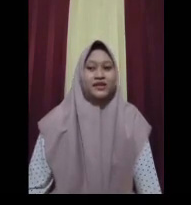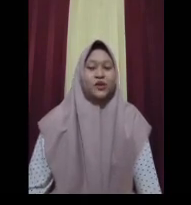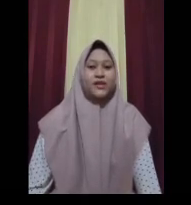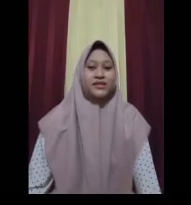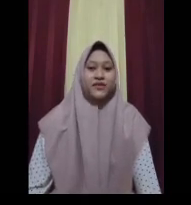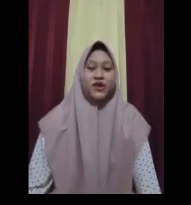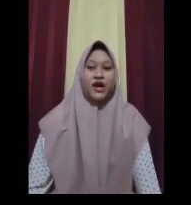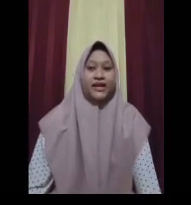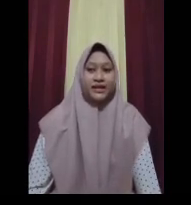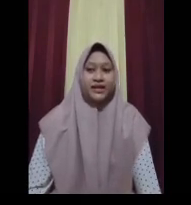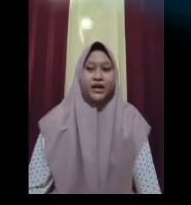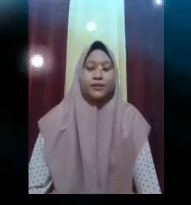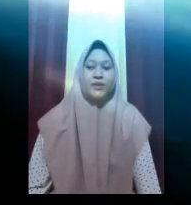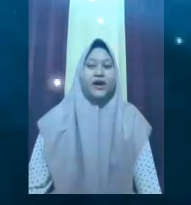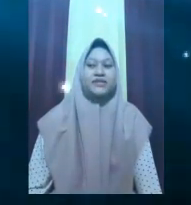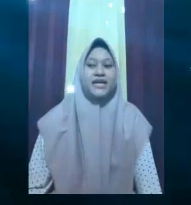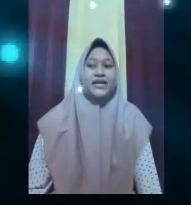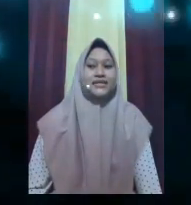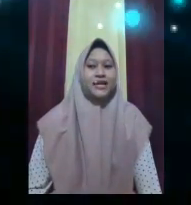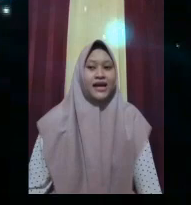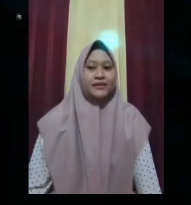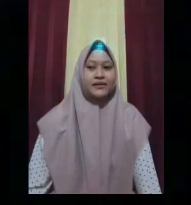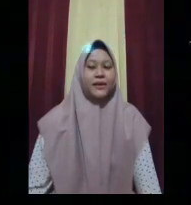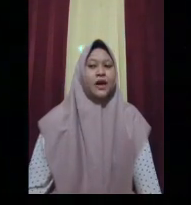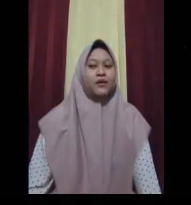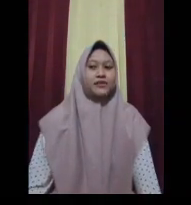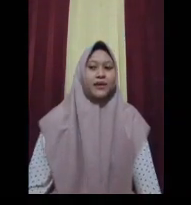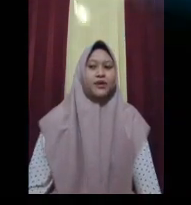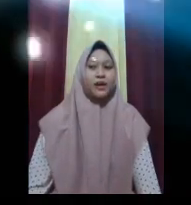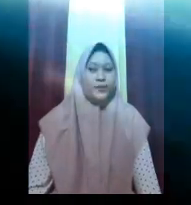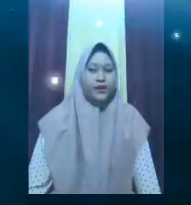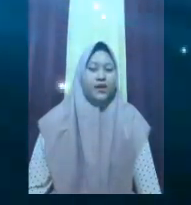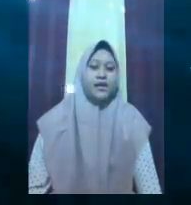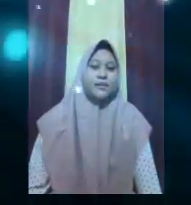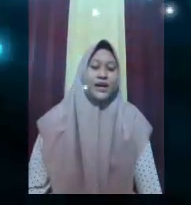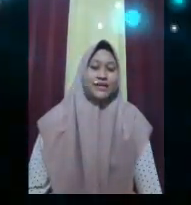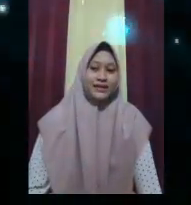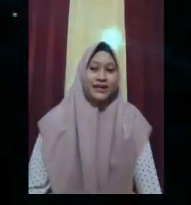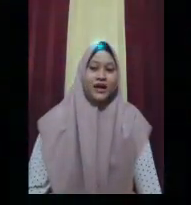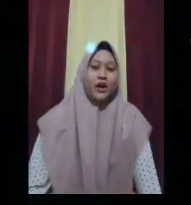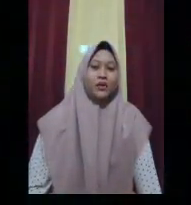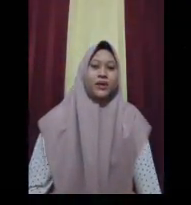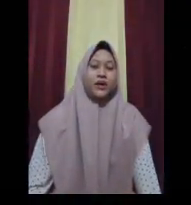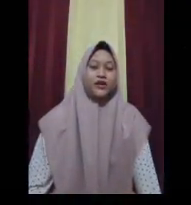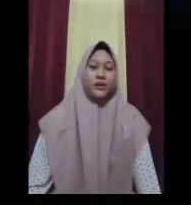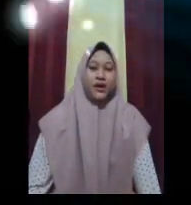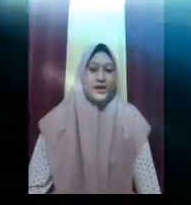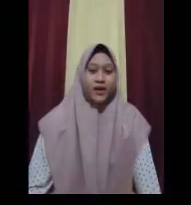perhatiannya. Cukup di sini video kali ini. Mohon maaf jika ada kesalahan. Kepada Allah saya mohon ampun. Terima kasih.